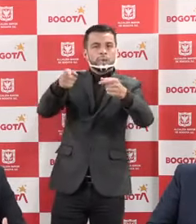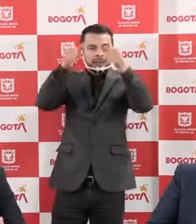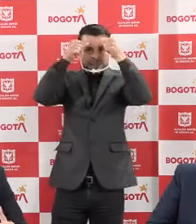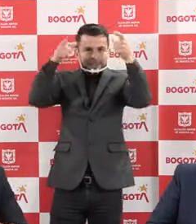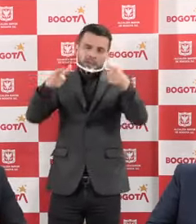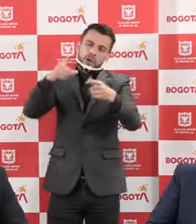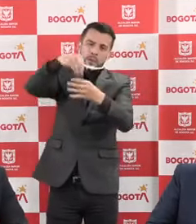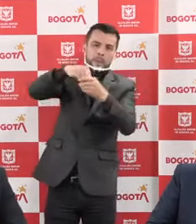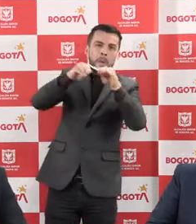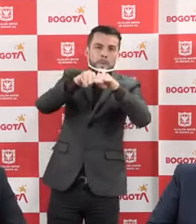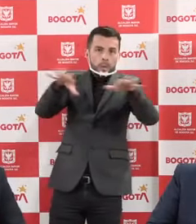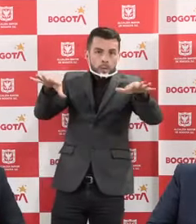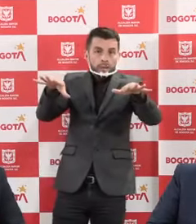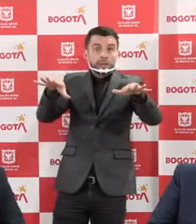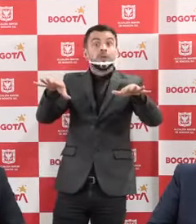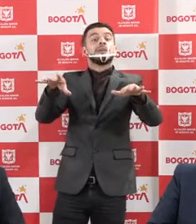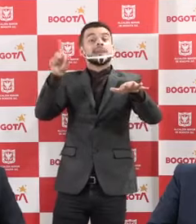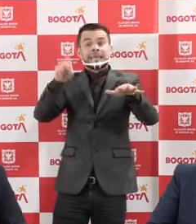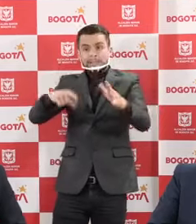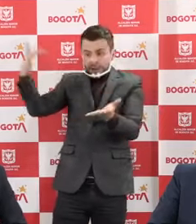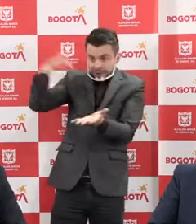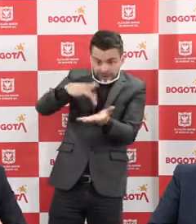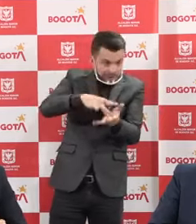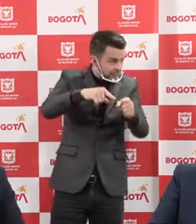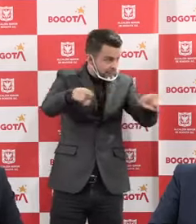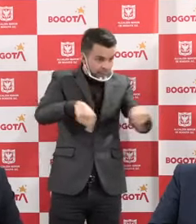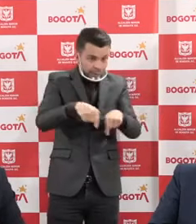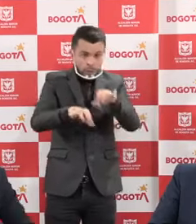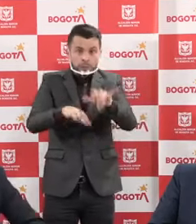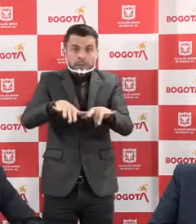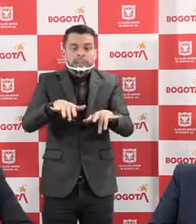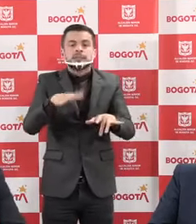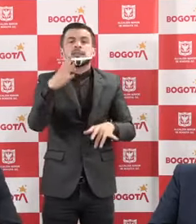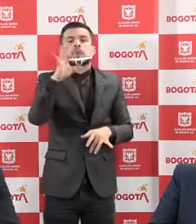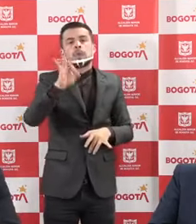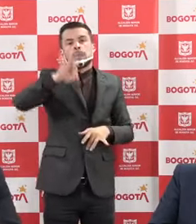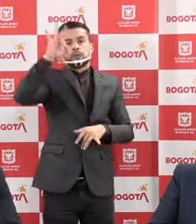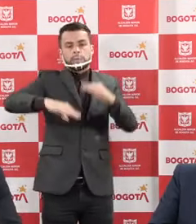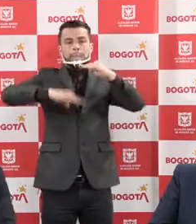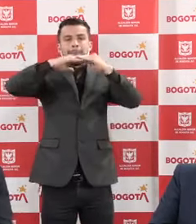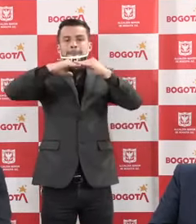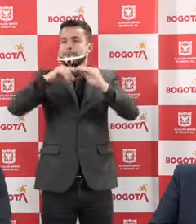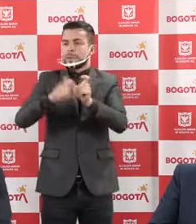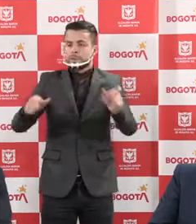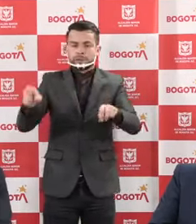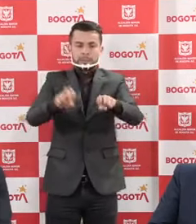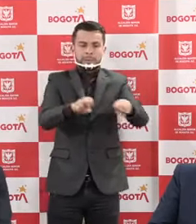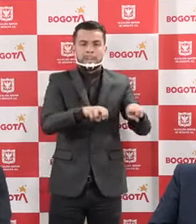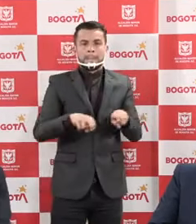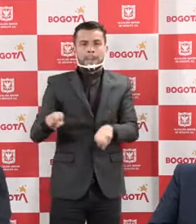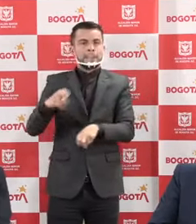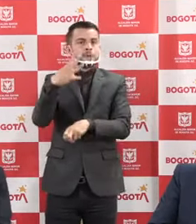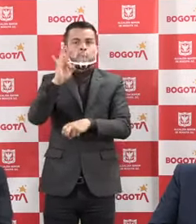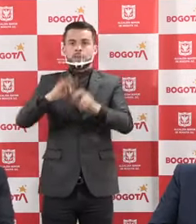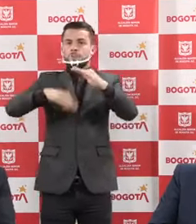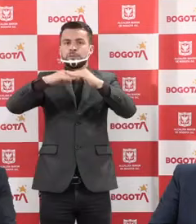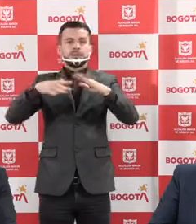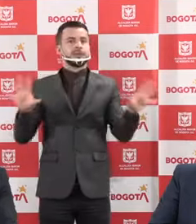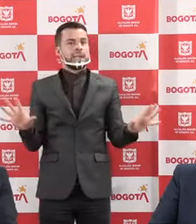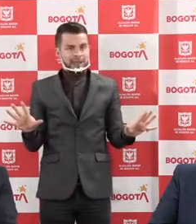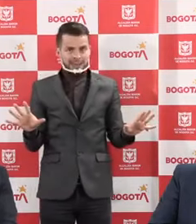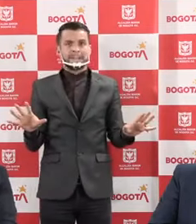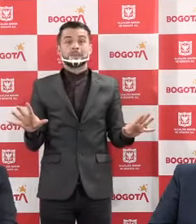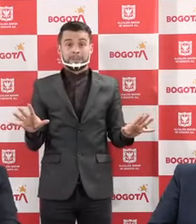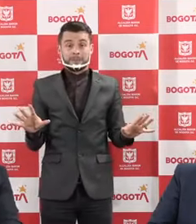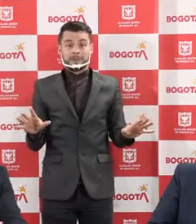un máximo aforo presencial del 50 por ciento y buscar en todo caso el máximo nivel de trabajo si hay una entidad pública porque la por la